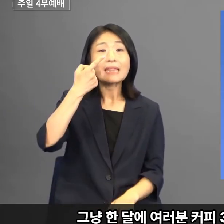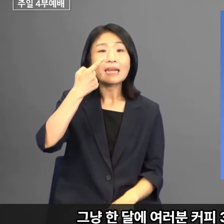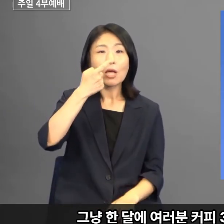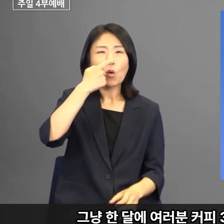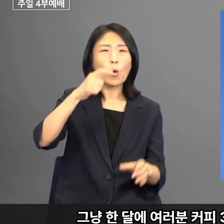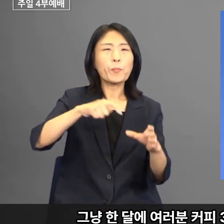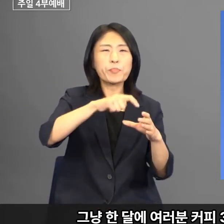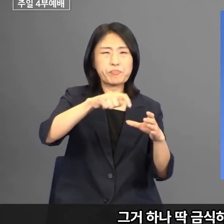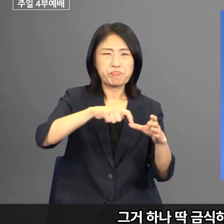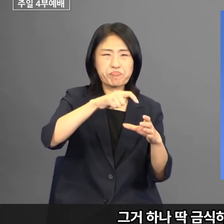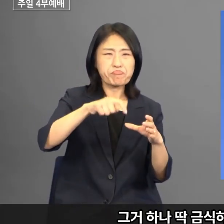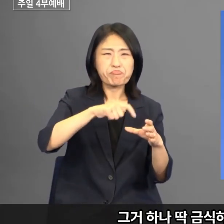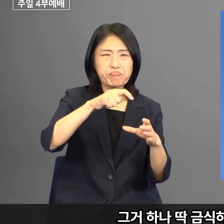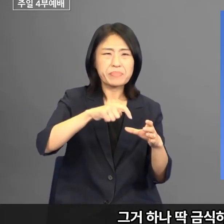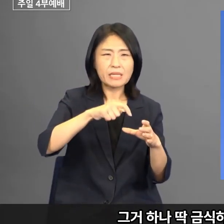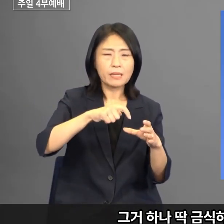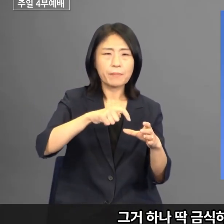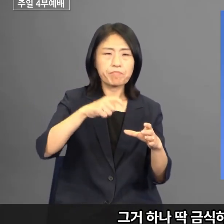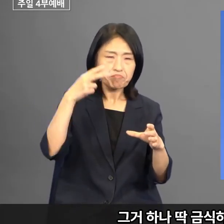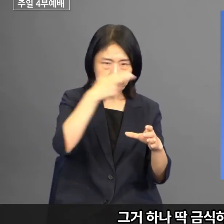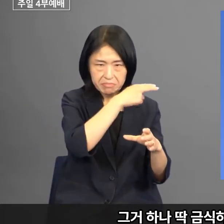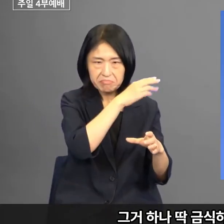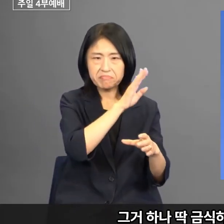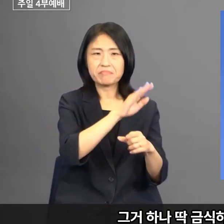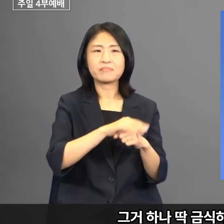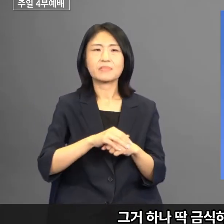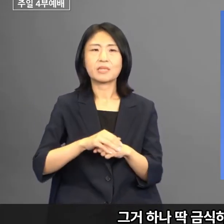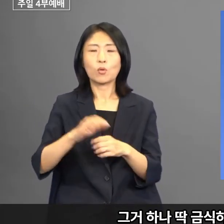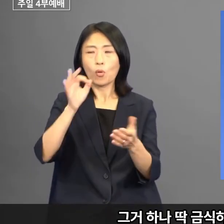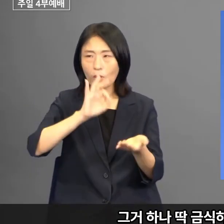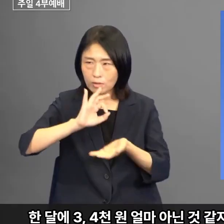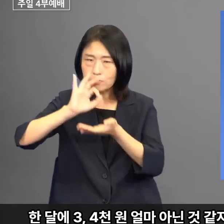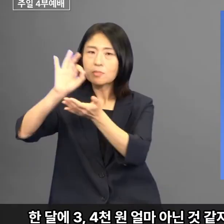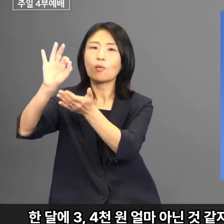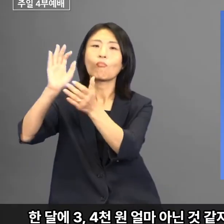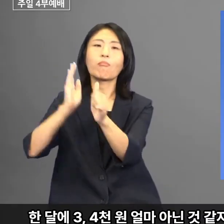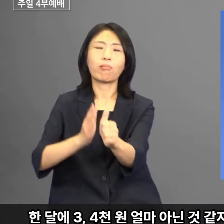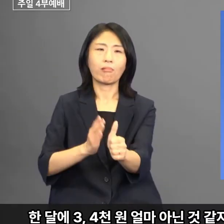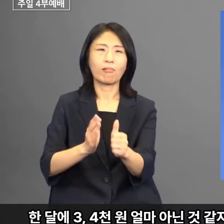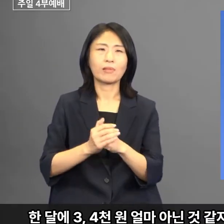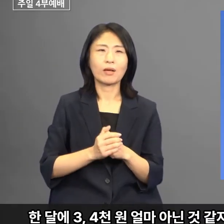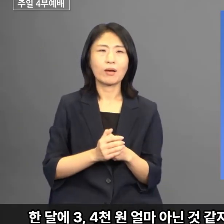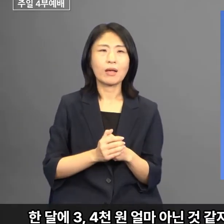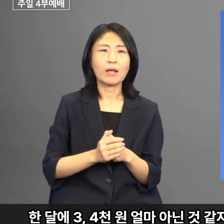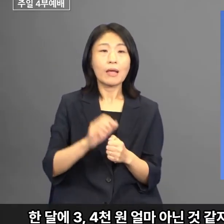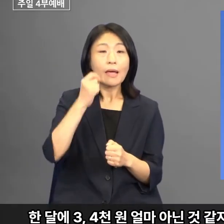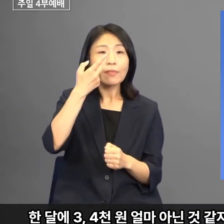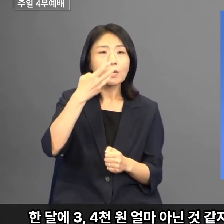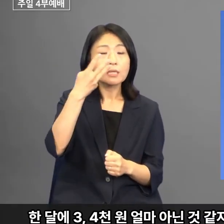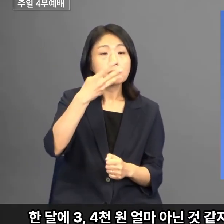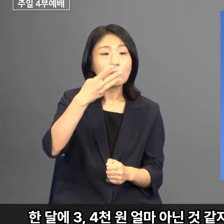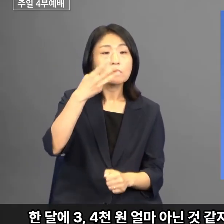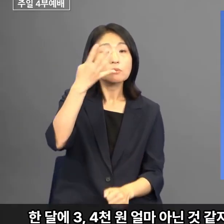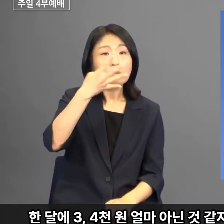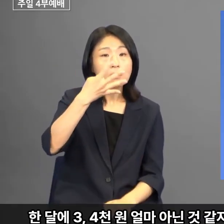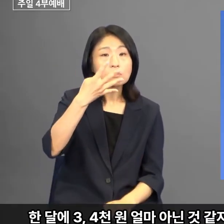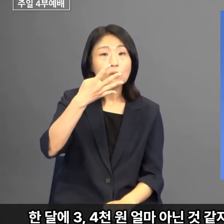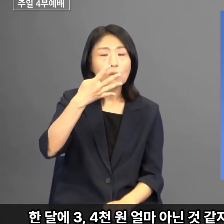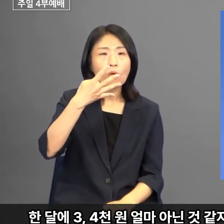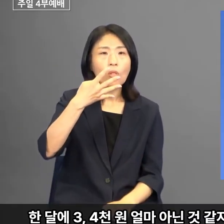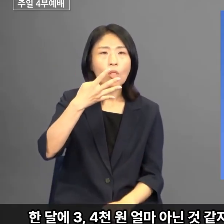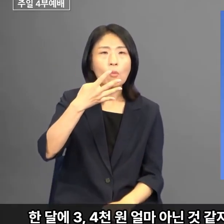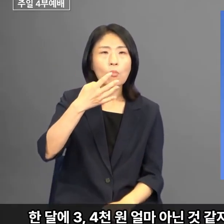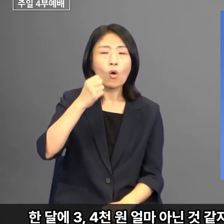커피 한 3,000원, 4,000원 하잖아요. 그거 하나 딱 금식하시고 헌금을 해보세요. 한 달에 3, 4천 원 얼마 아닌 것 같지만 그것이 1년이